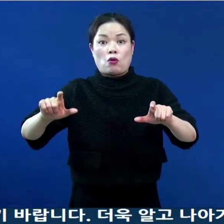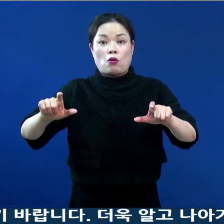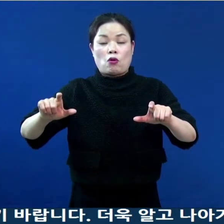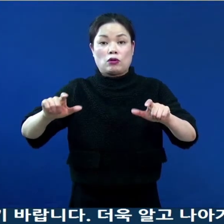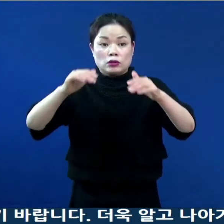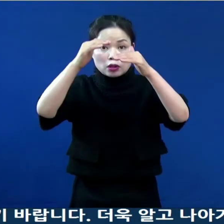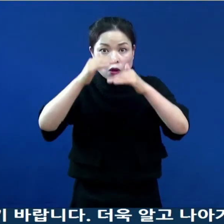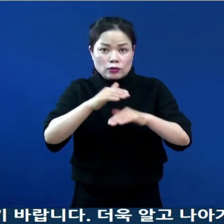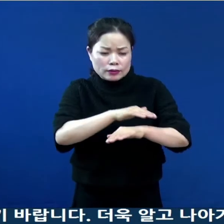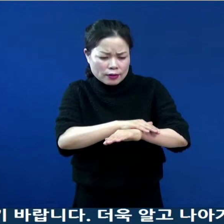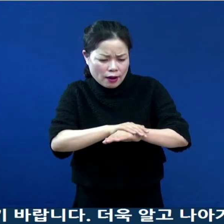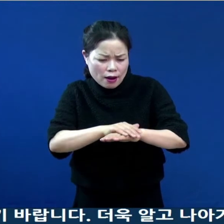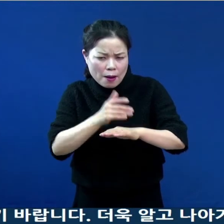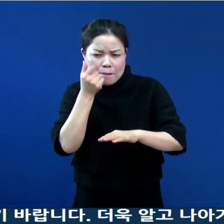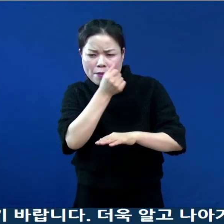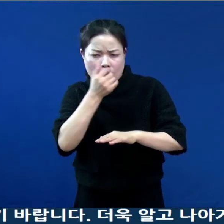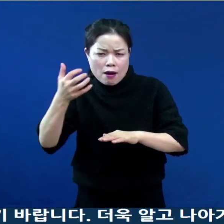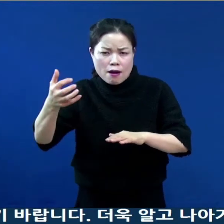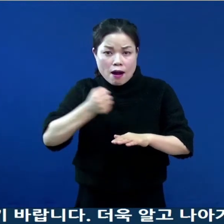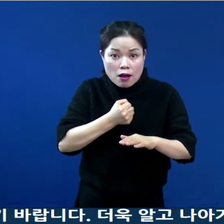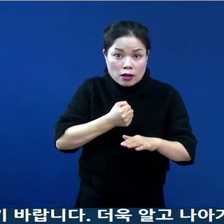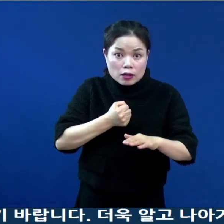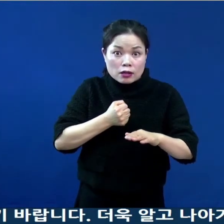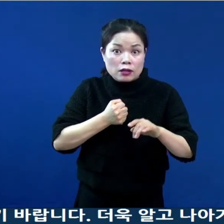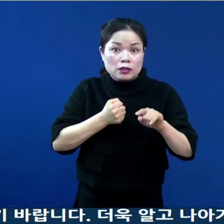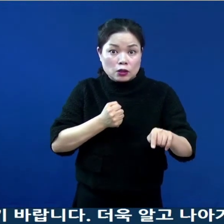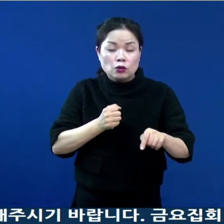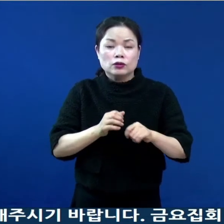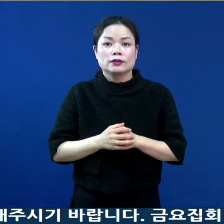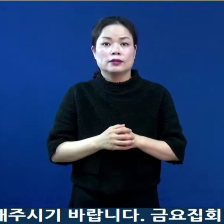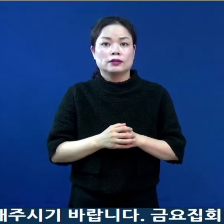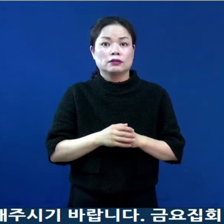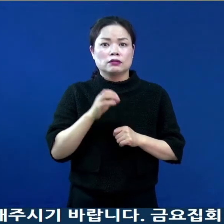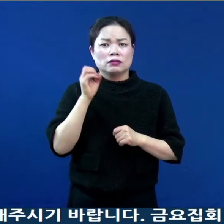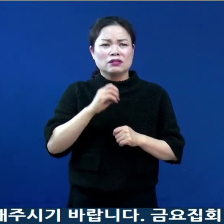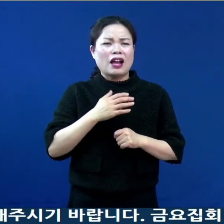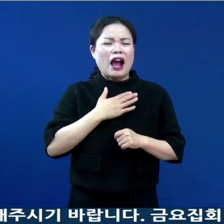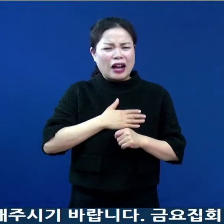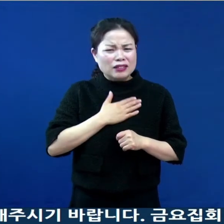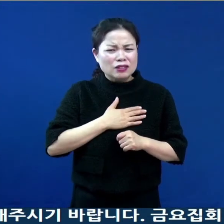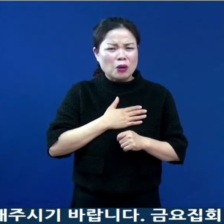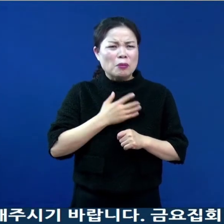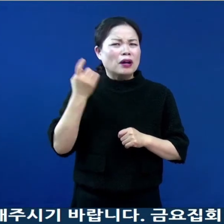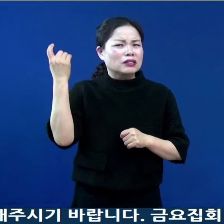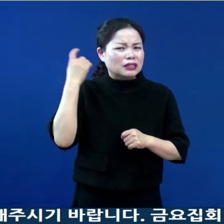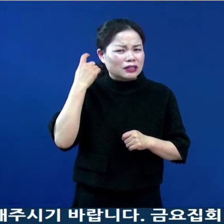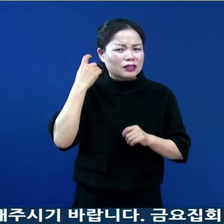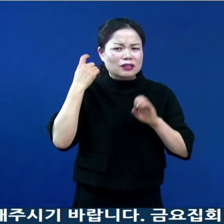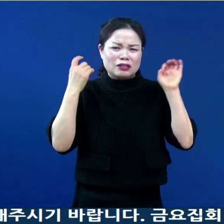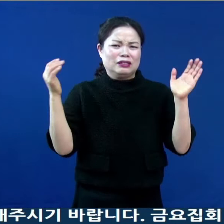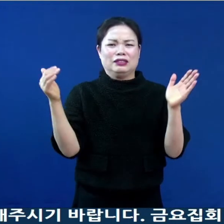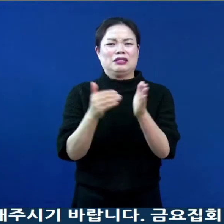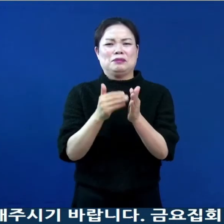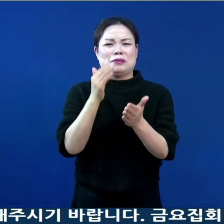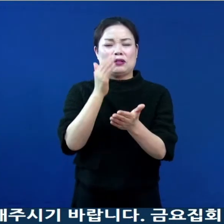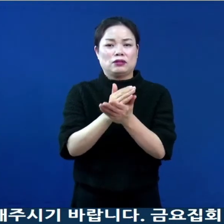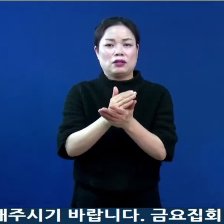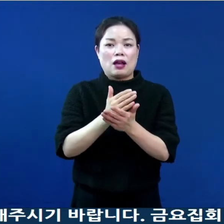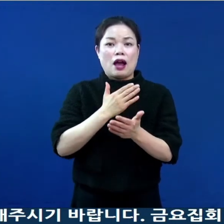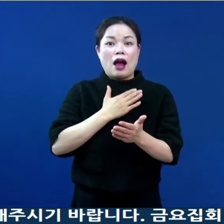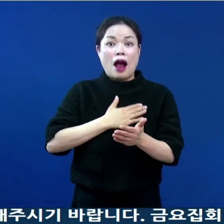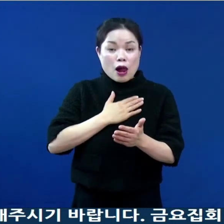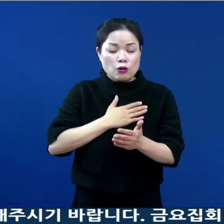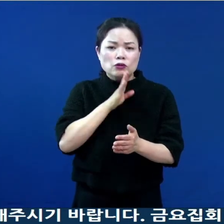그 내용들을 잘 파악하셔서 이것을 그냥 아는 것에서, 들은 것에서 끝나지 마시고 알아